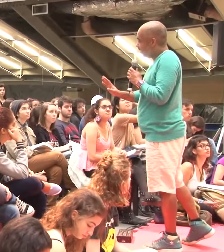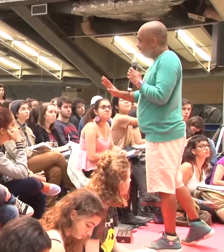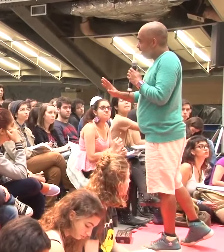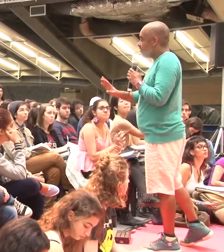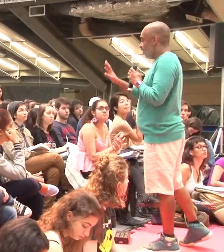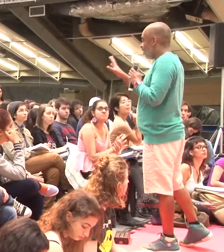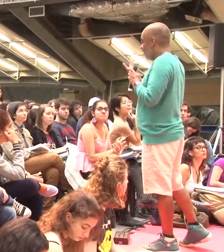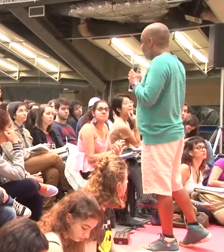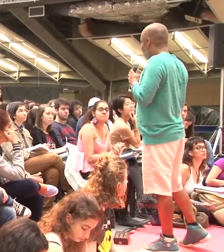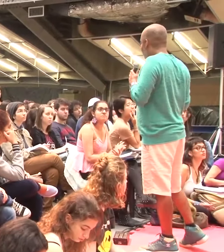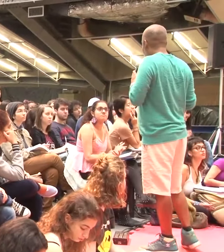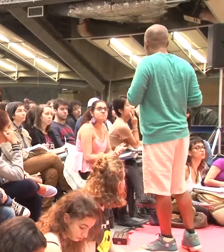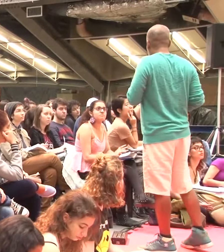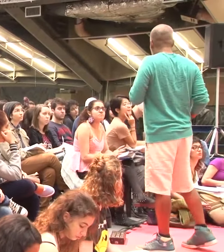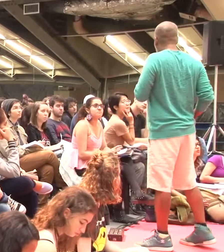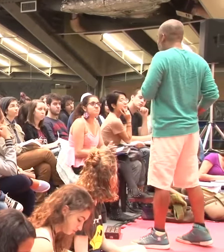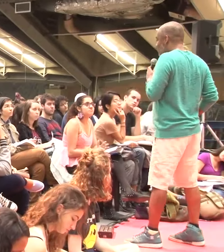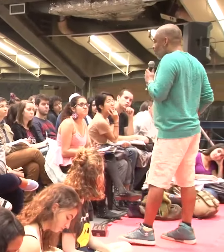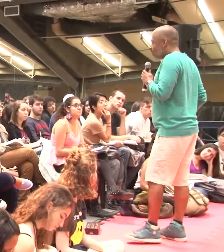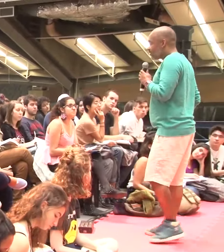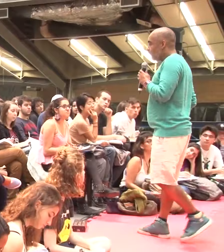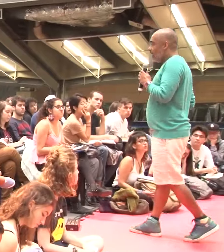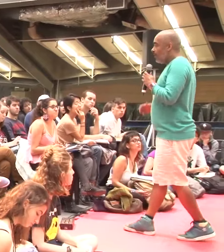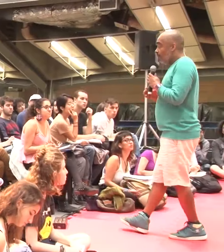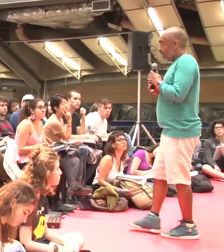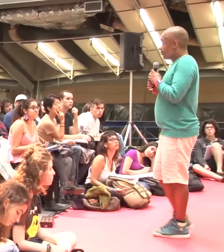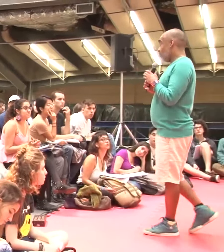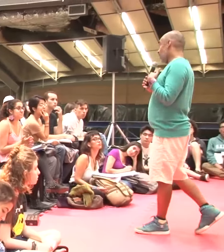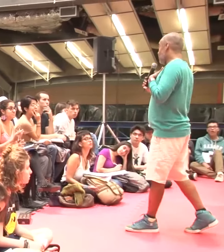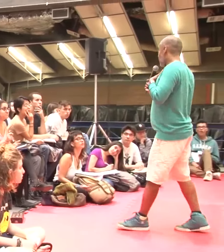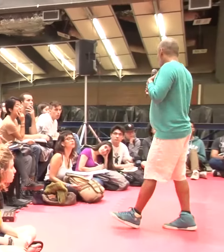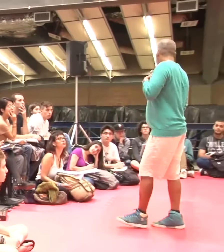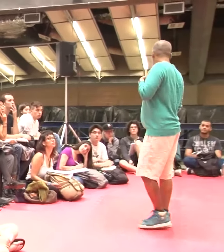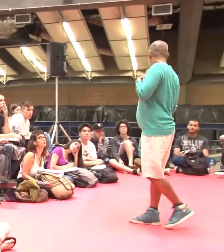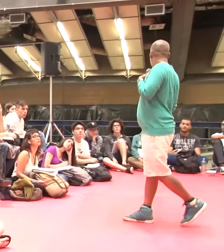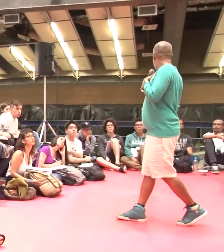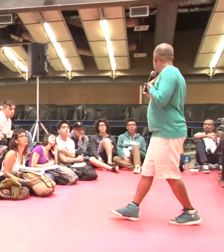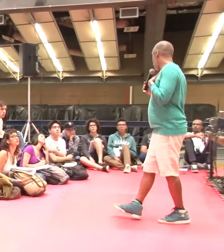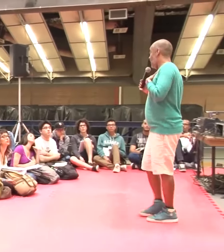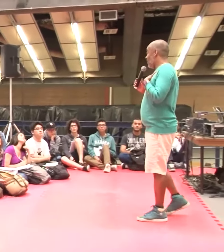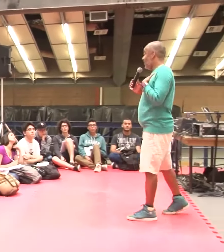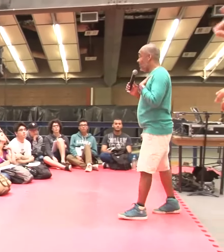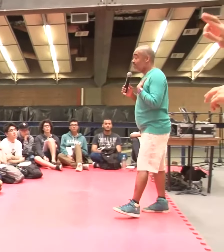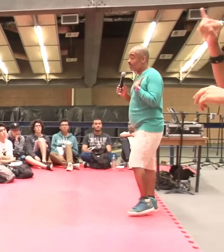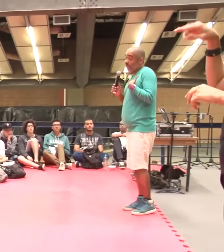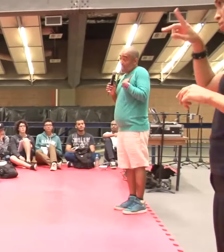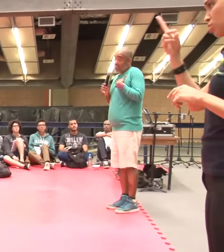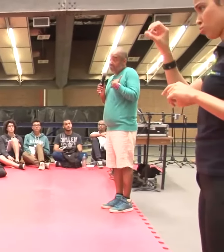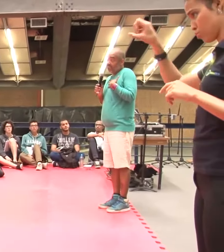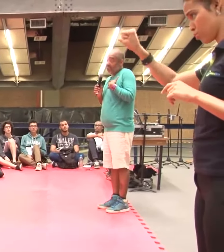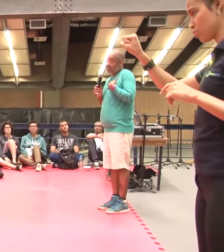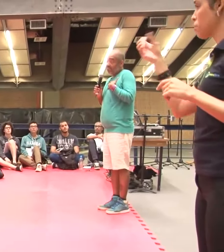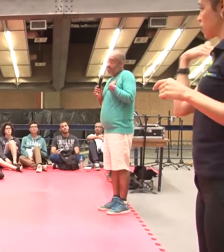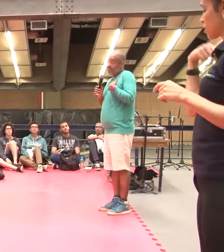né? A gente tem que ler outras coisas também. Mas eu sou um grande leitor hoje em dia porque lia quadrinho,